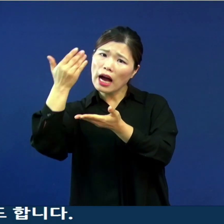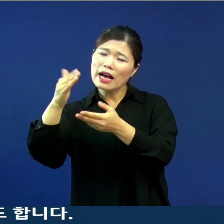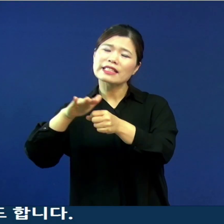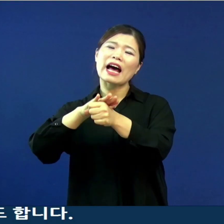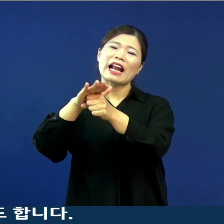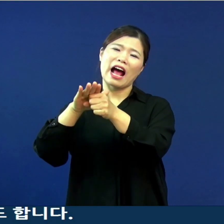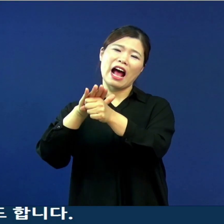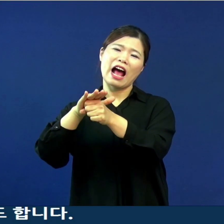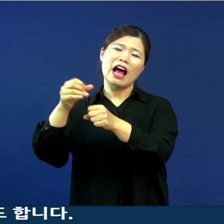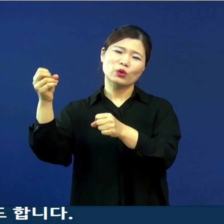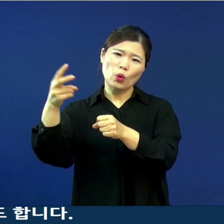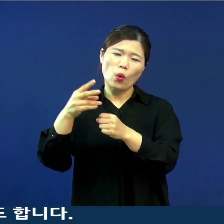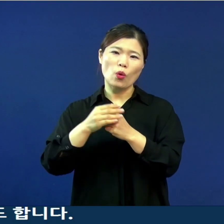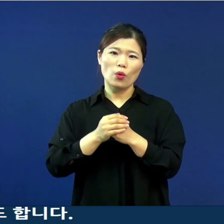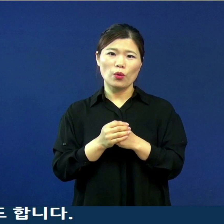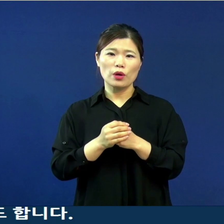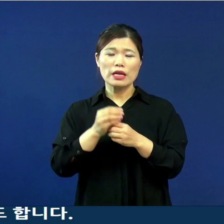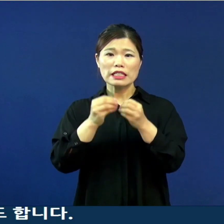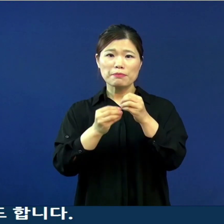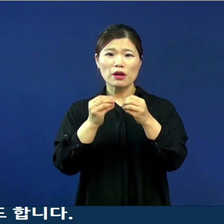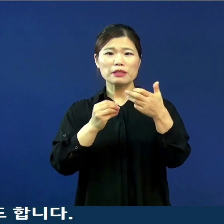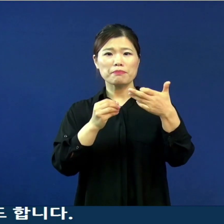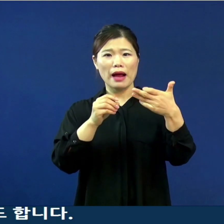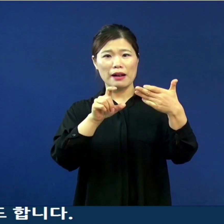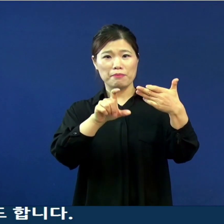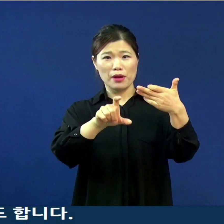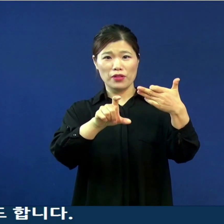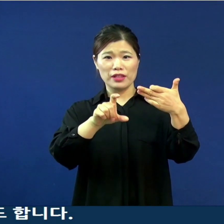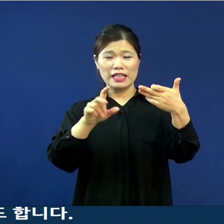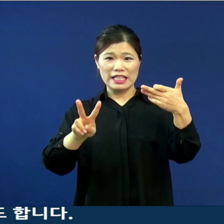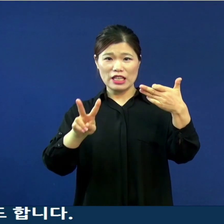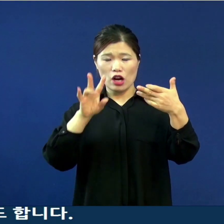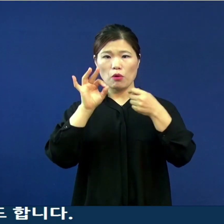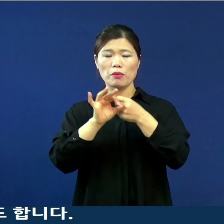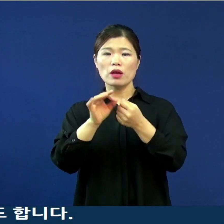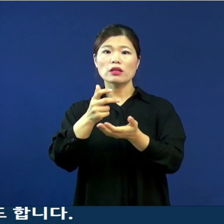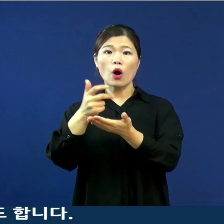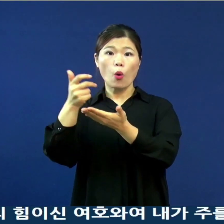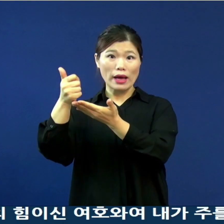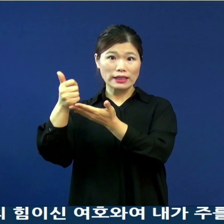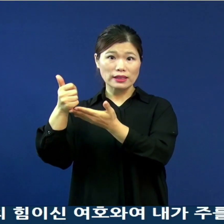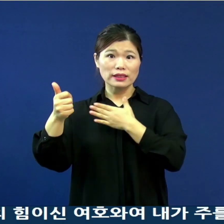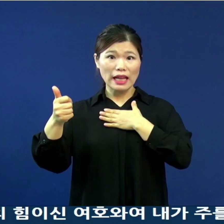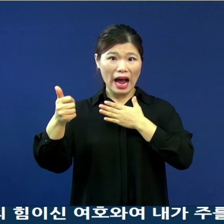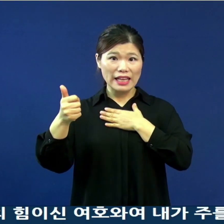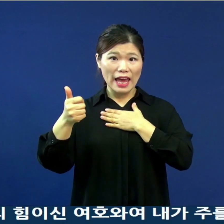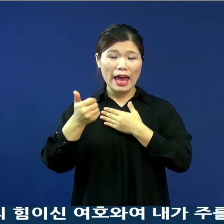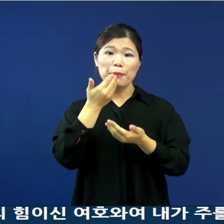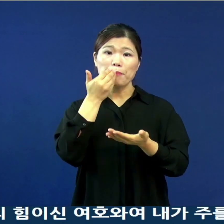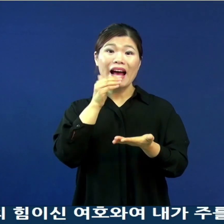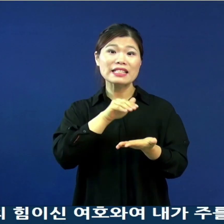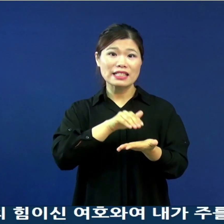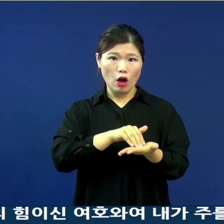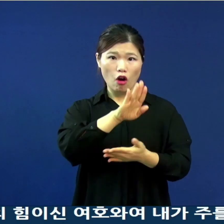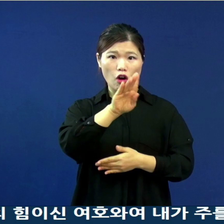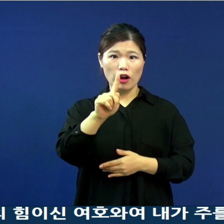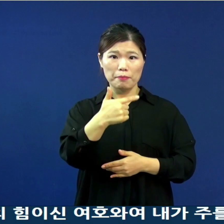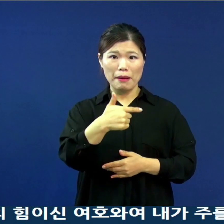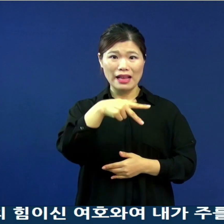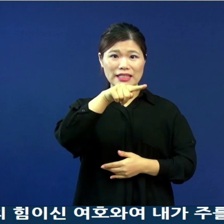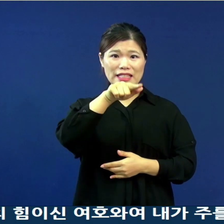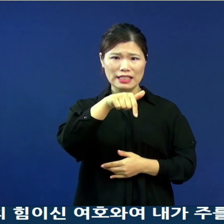아니라 시편 18편 2절에는 여호와는 나의 반석이라는 말이